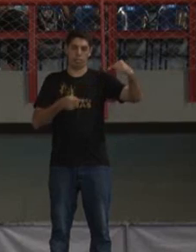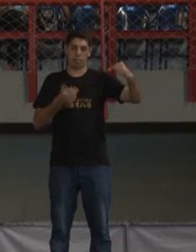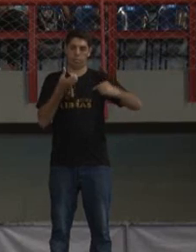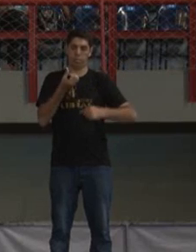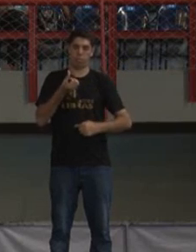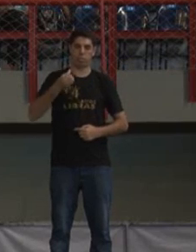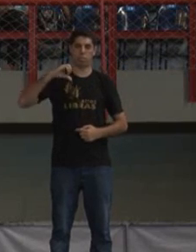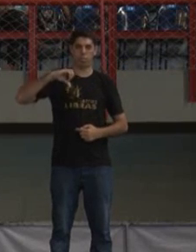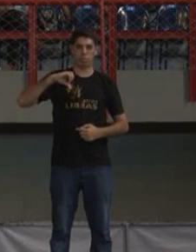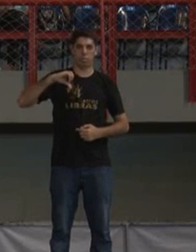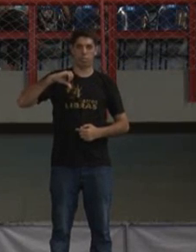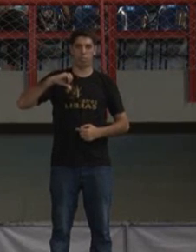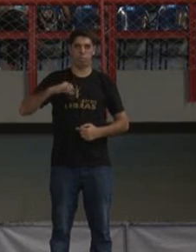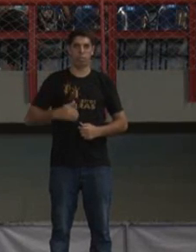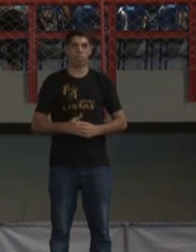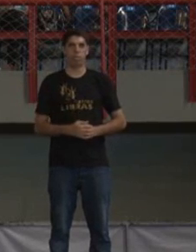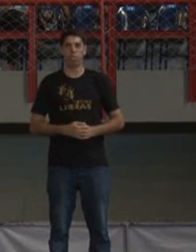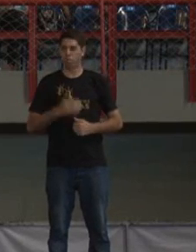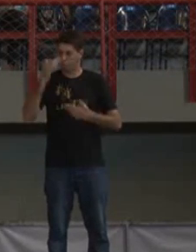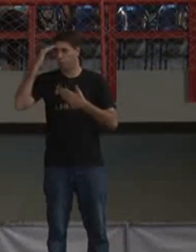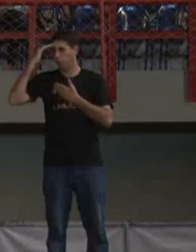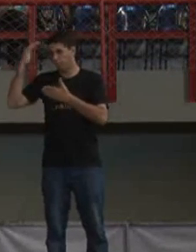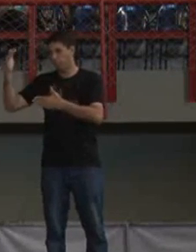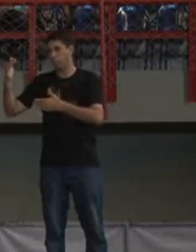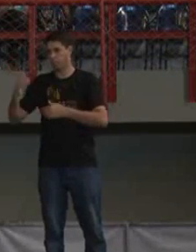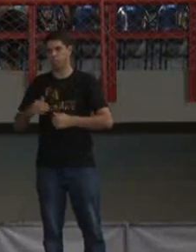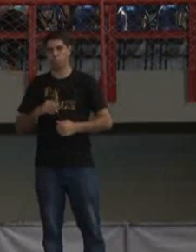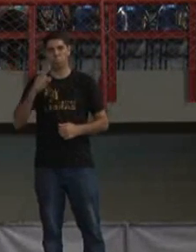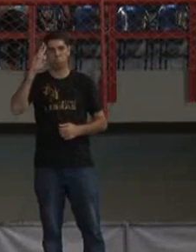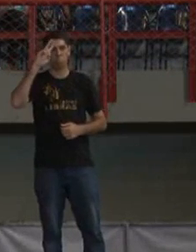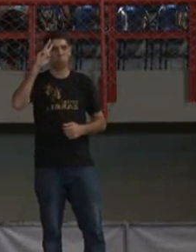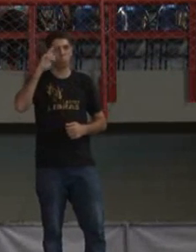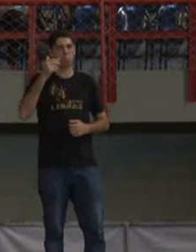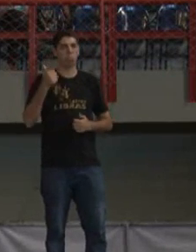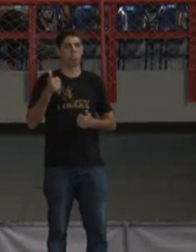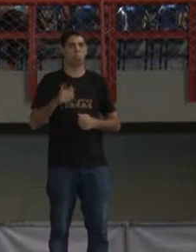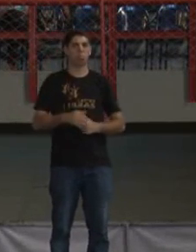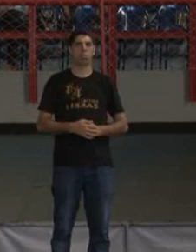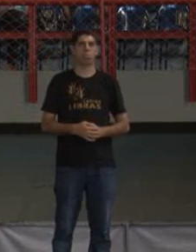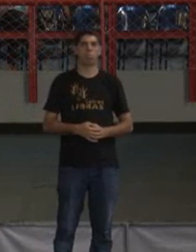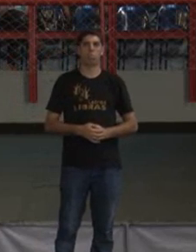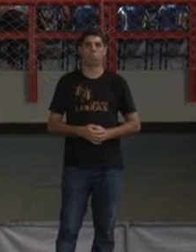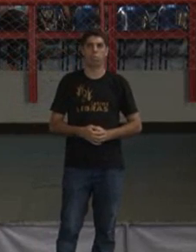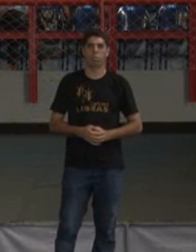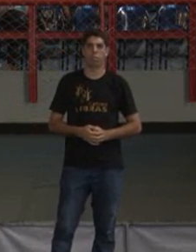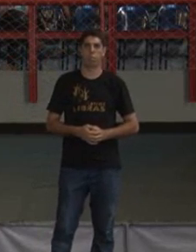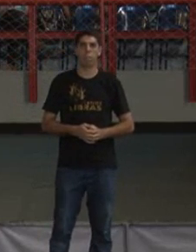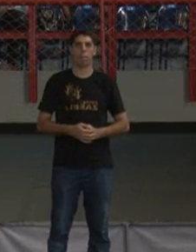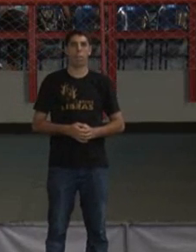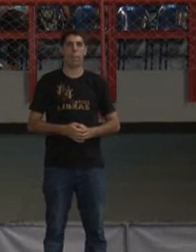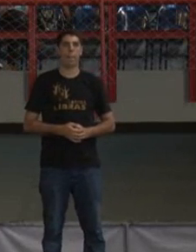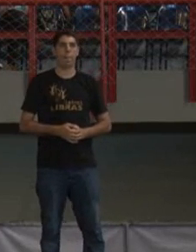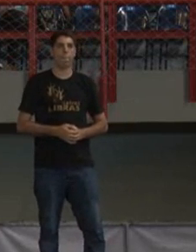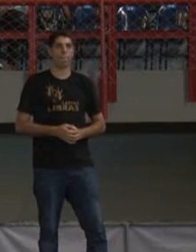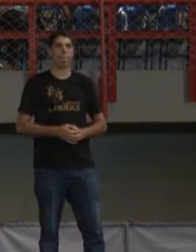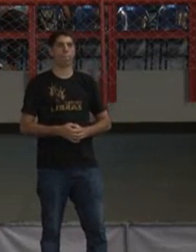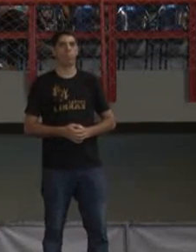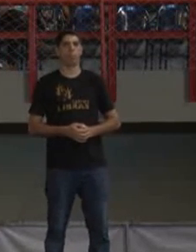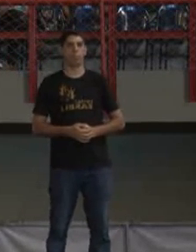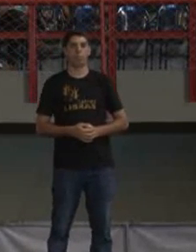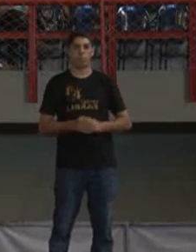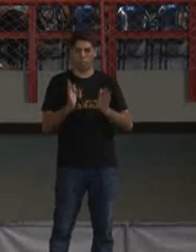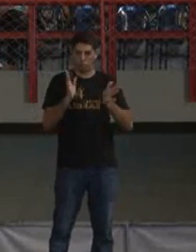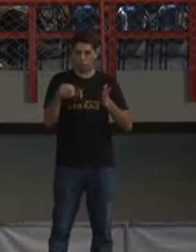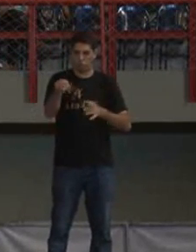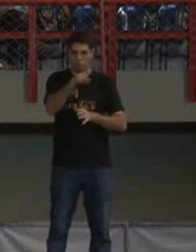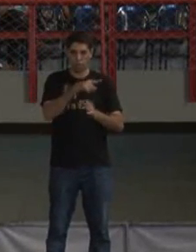obrigado. Muito obrigado. Só confirmar aqui. Página 69. Todo mundo na